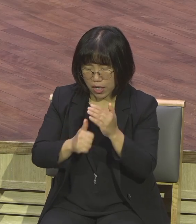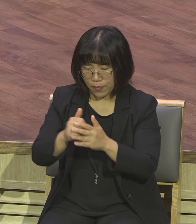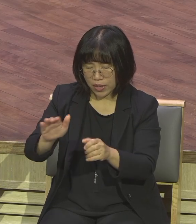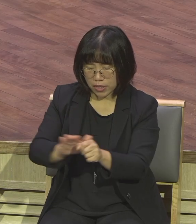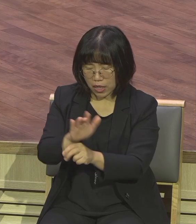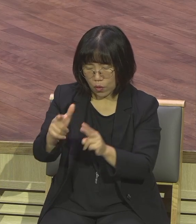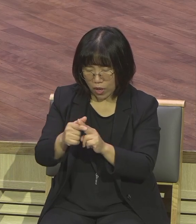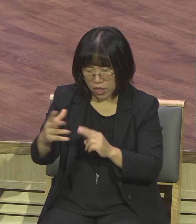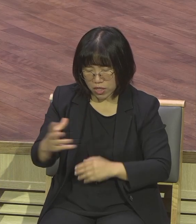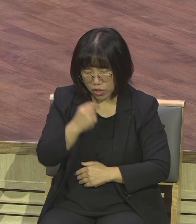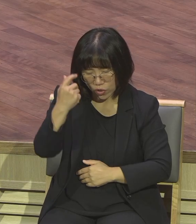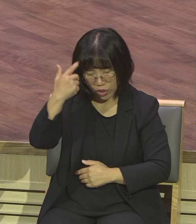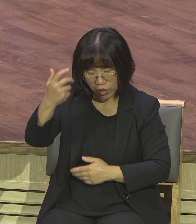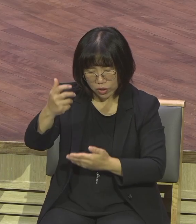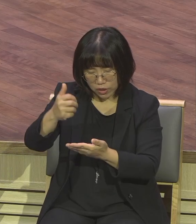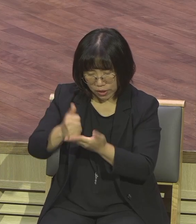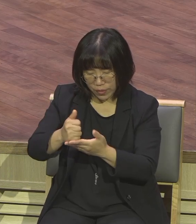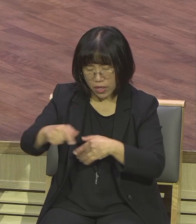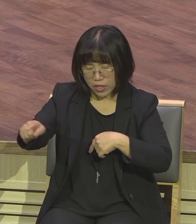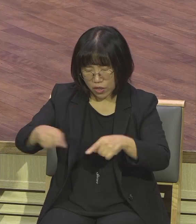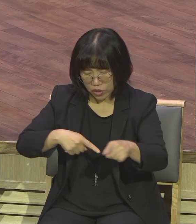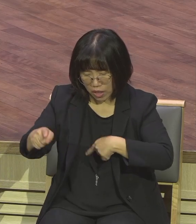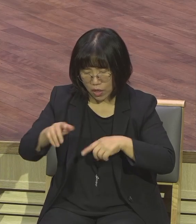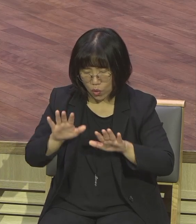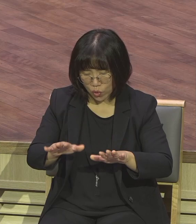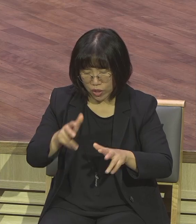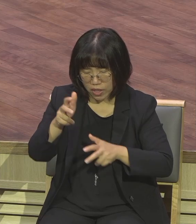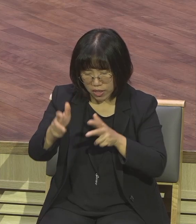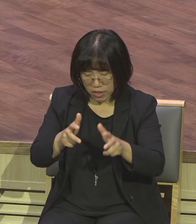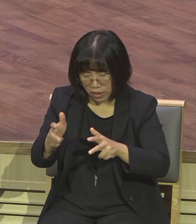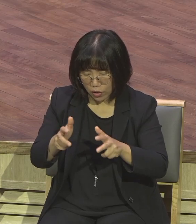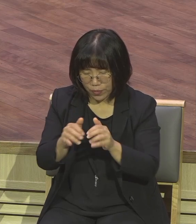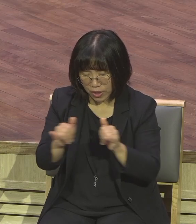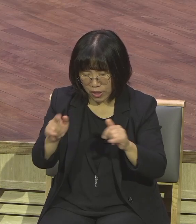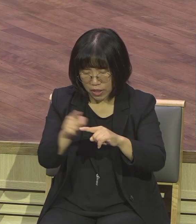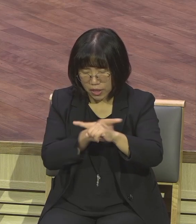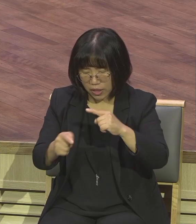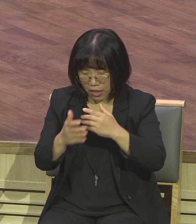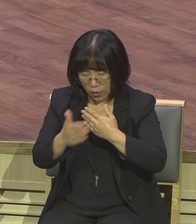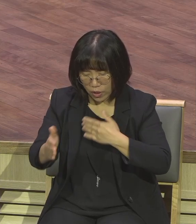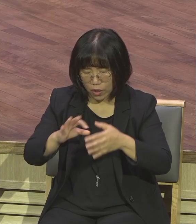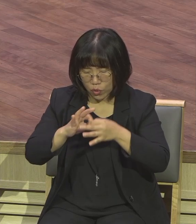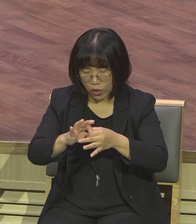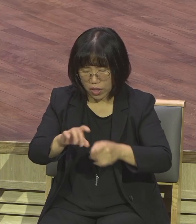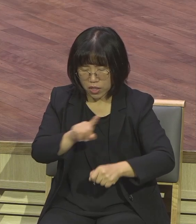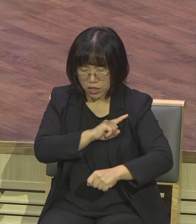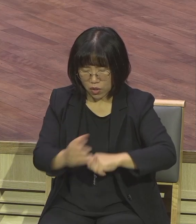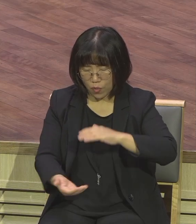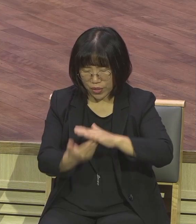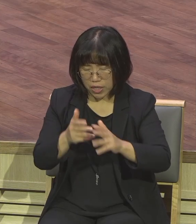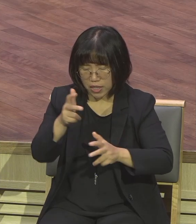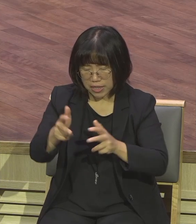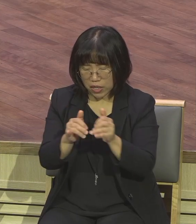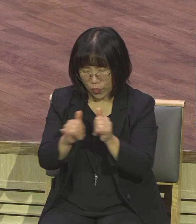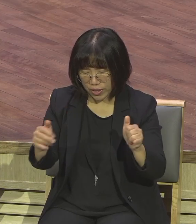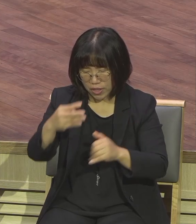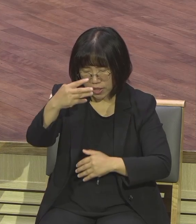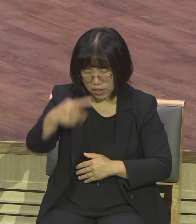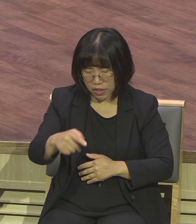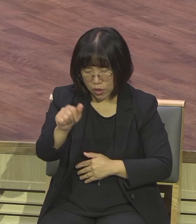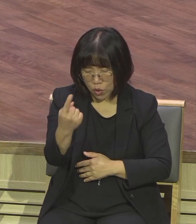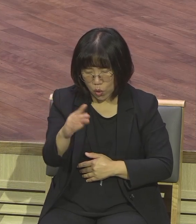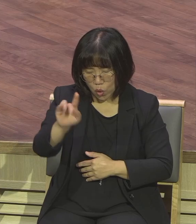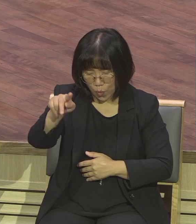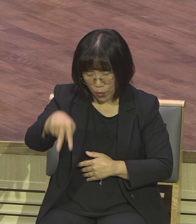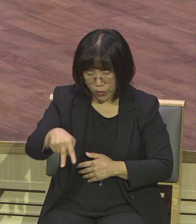성령의 역사하심이 우리 예언 사례인 대회를 통해서 정말 섬밋 사례인 이들이 모두 다 정말 로봇 사례인들이